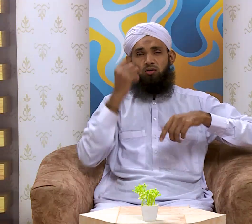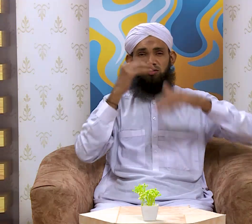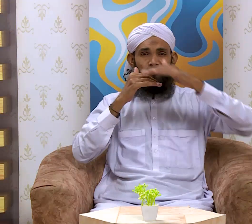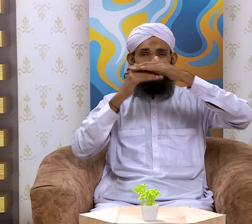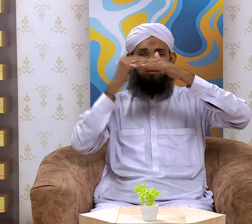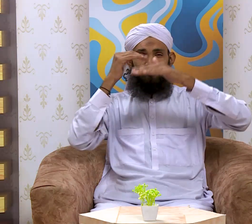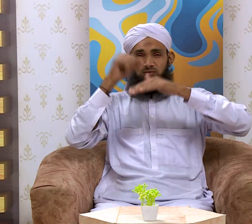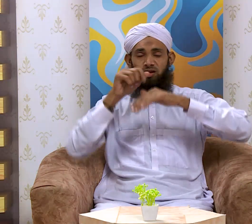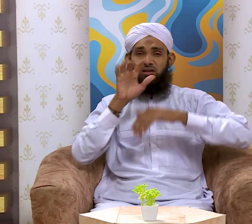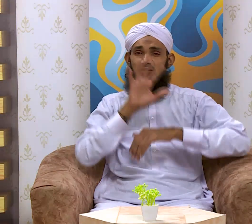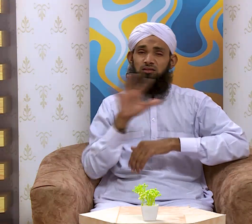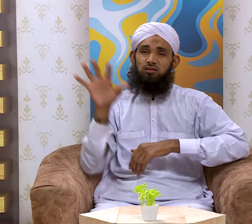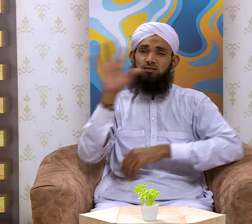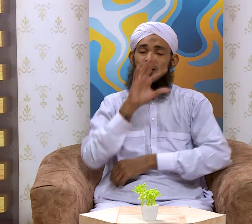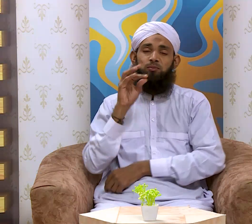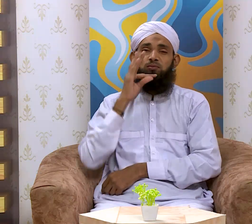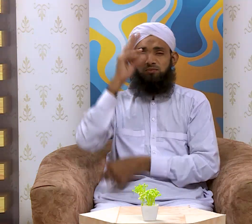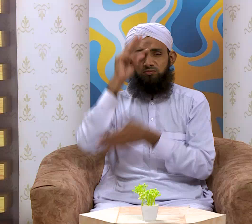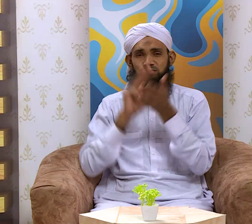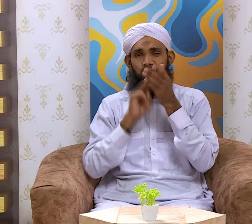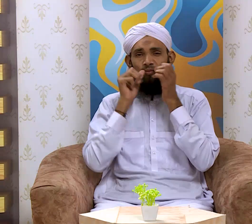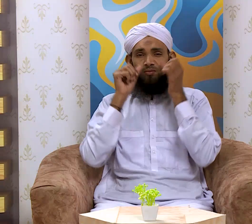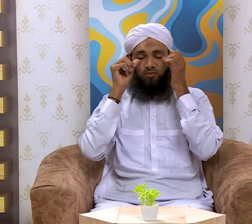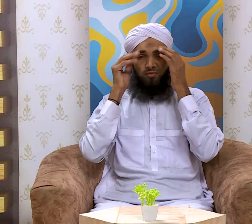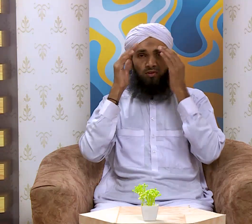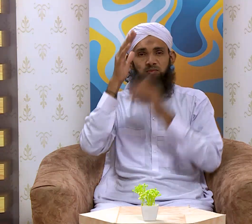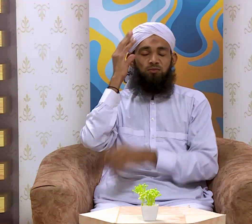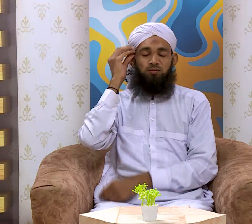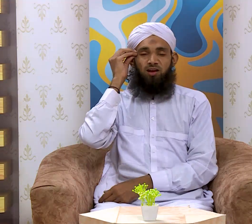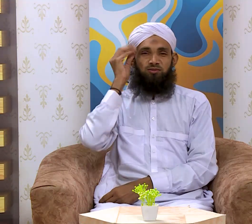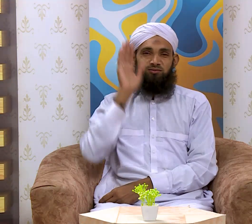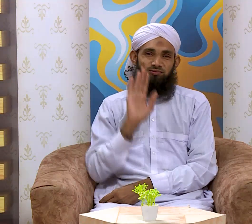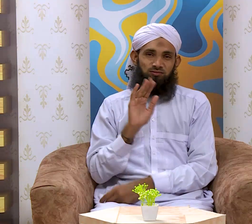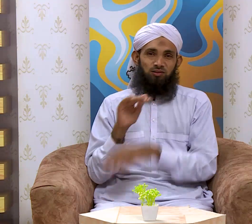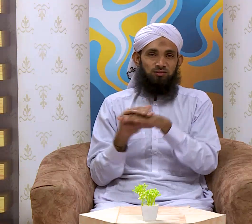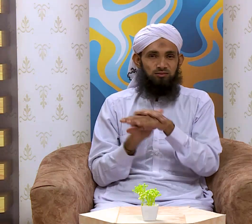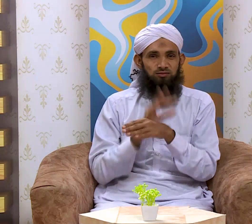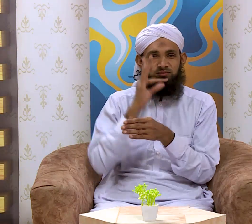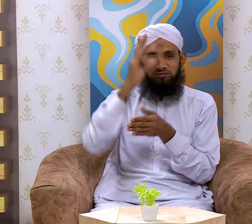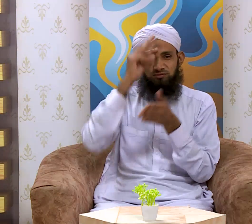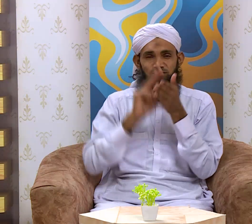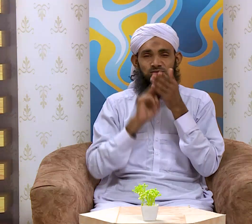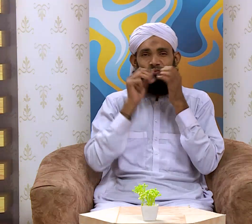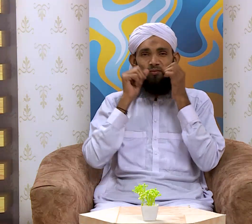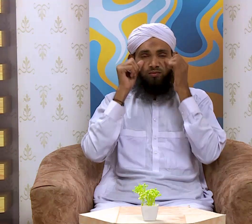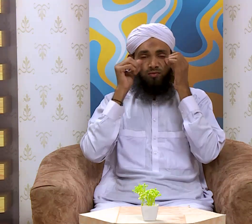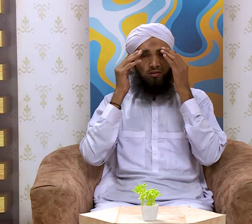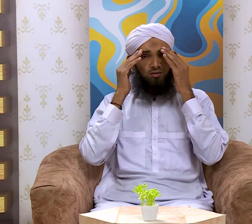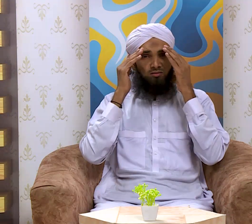جان لیا۔ سبحان اللہ، اللہ پاک کے حبیب صلی اللہ علیہ وآلہ وبارک وسلم کو اللہ پاک نے کیسا علم غیب عطا